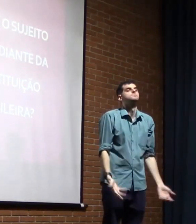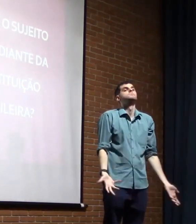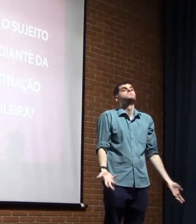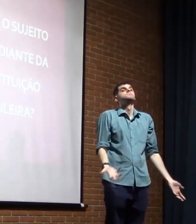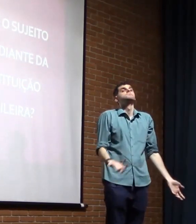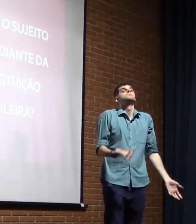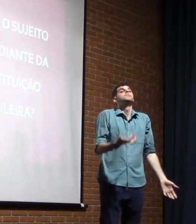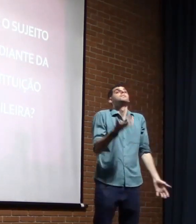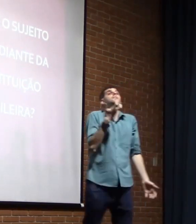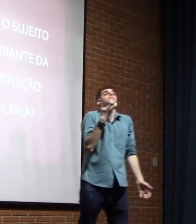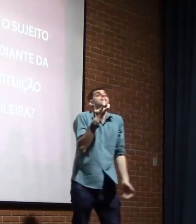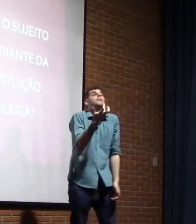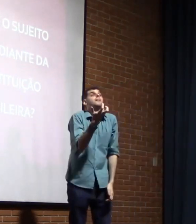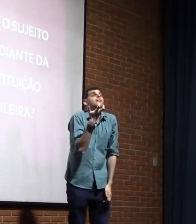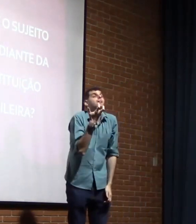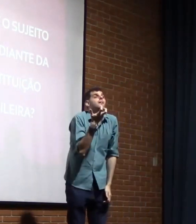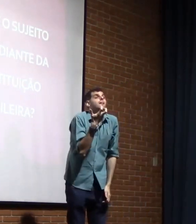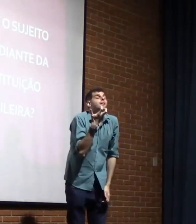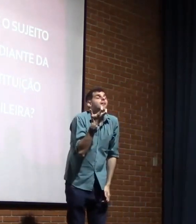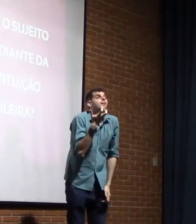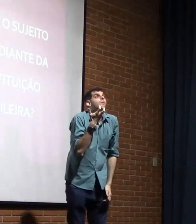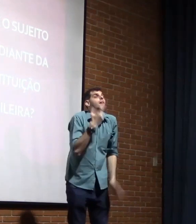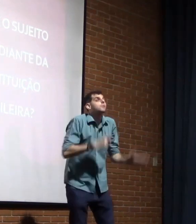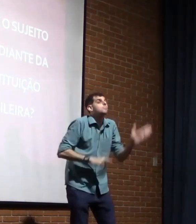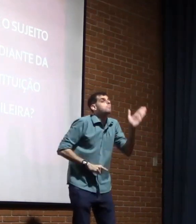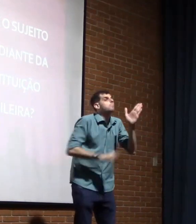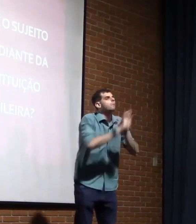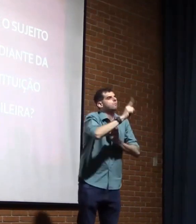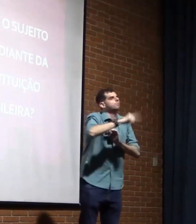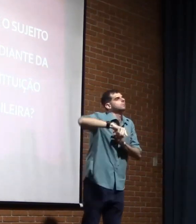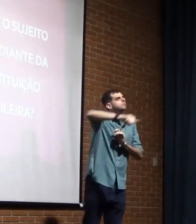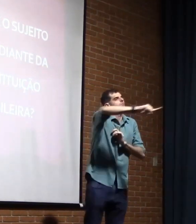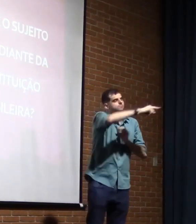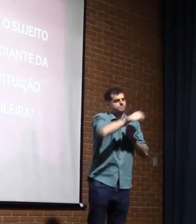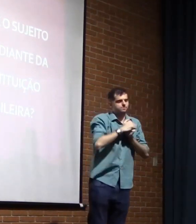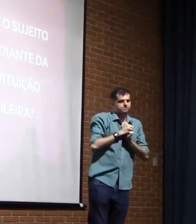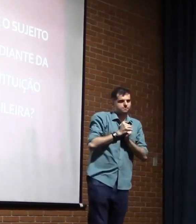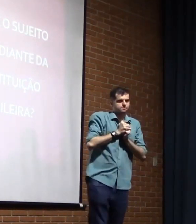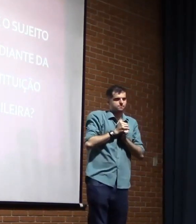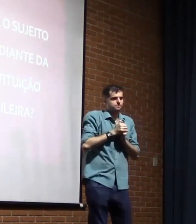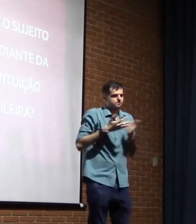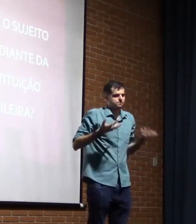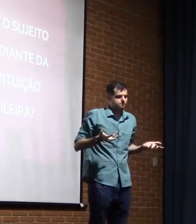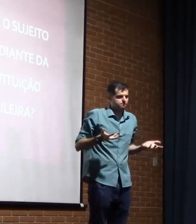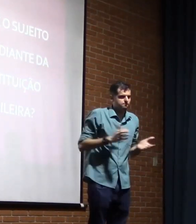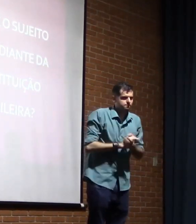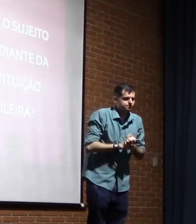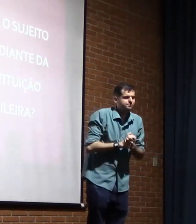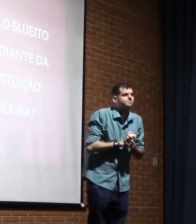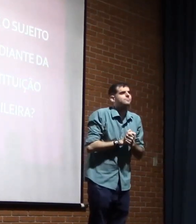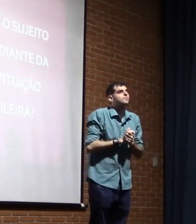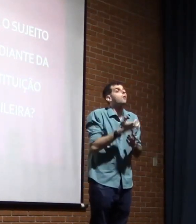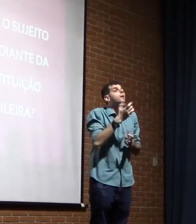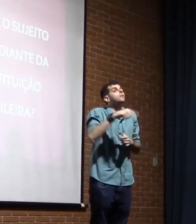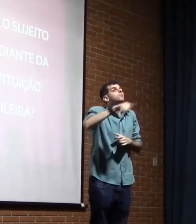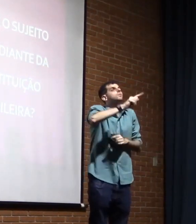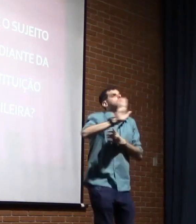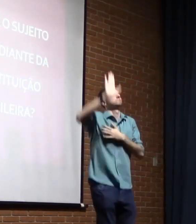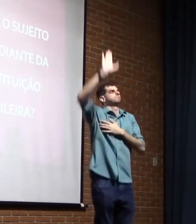ponto que a gente precisa estar refletindo, né? E eu quero perguntar aos aqui presentes, né? Quero estar lançando esse questionamento. Eu quero